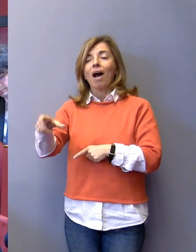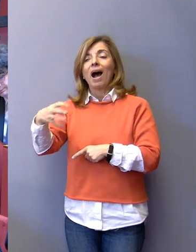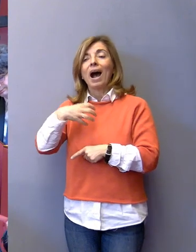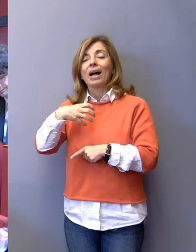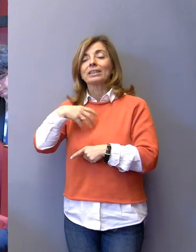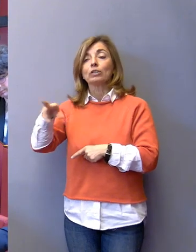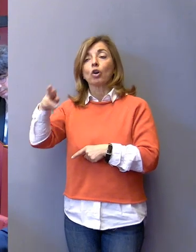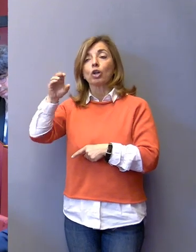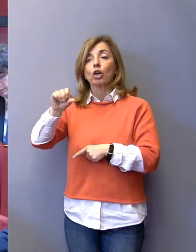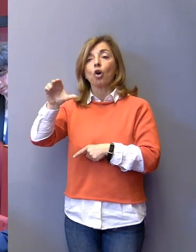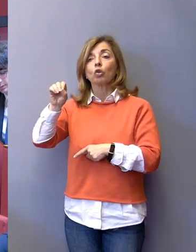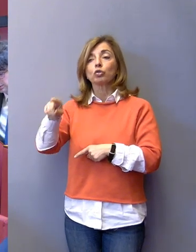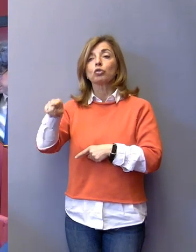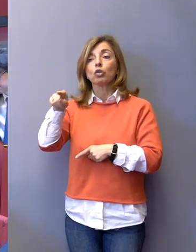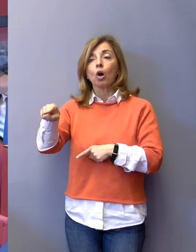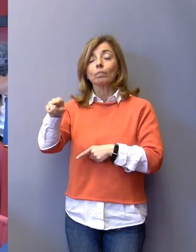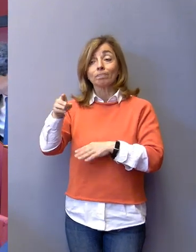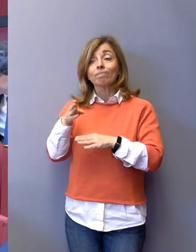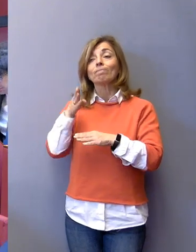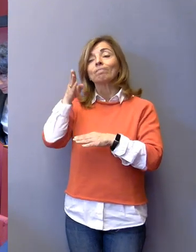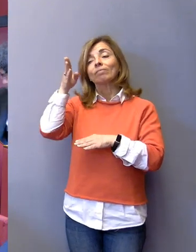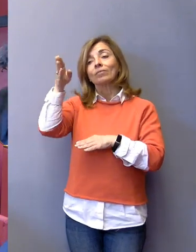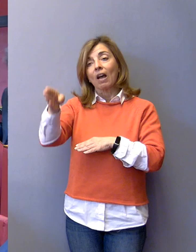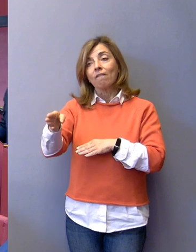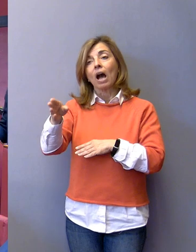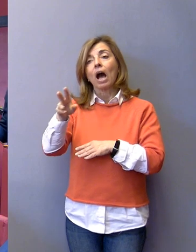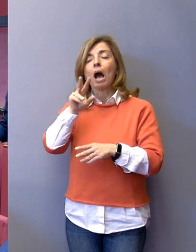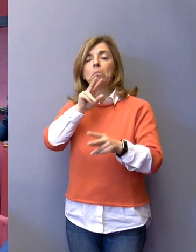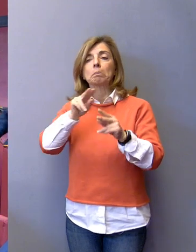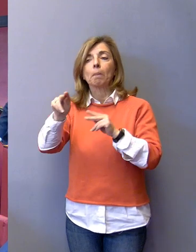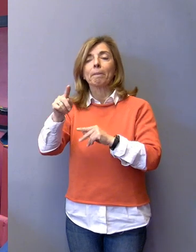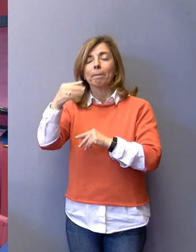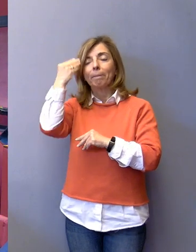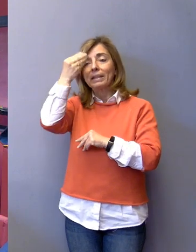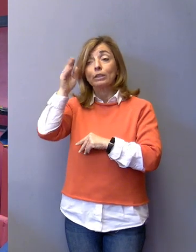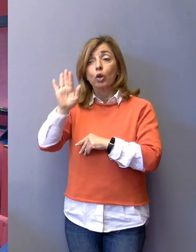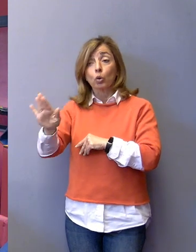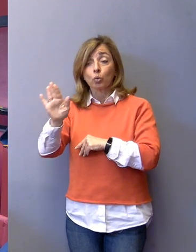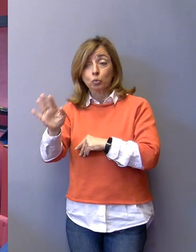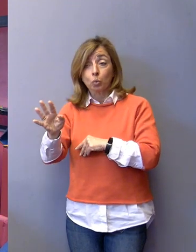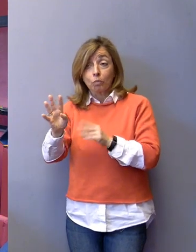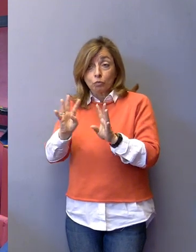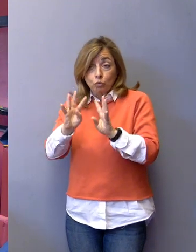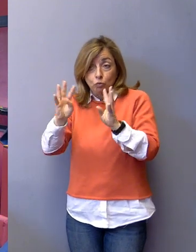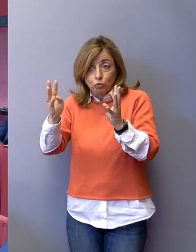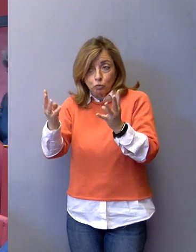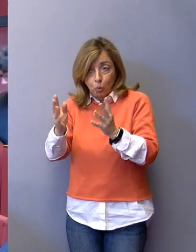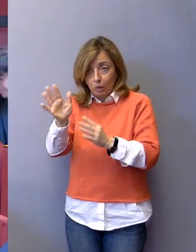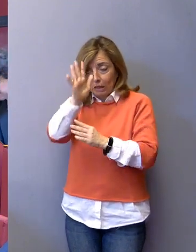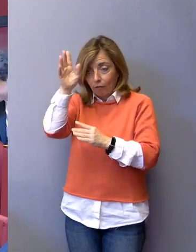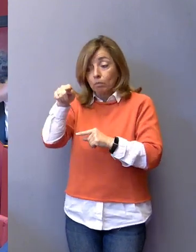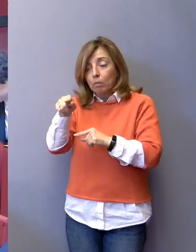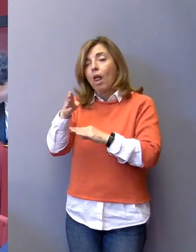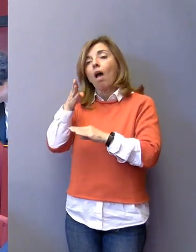chiaro in aula che sia Chiara tutti che l'assessore rosso andrà a dire il suo e della giunta forse non lo so se gli altri sul piano socio sanitario